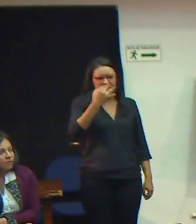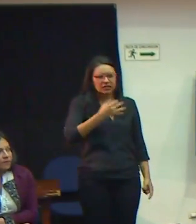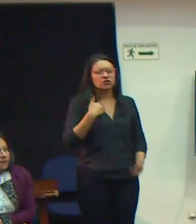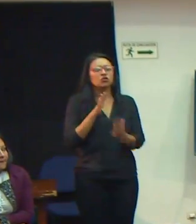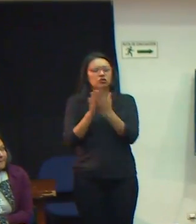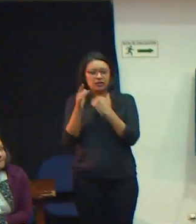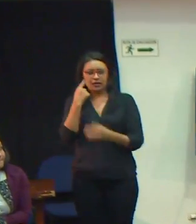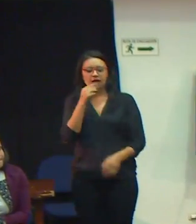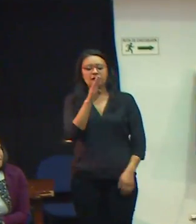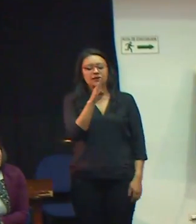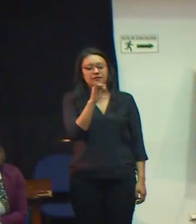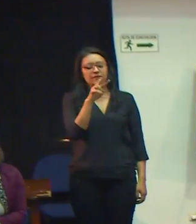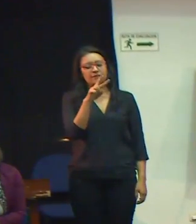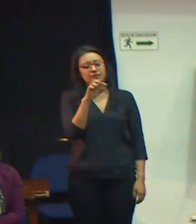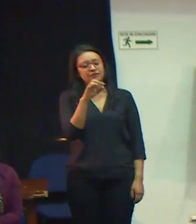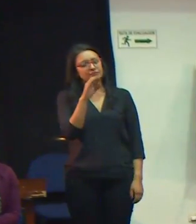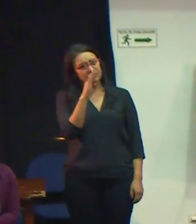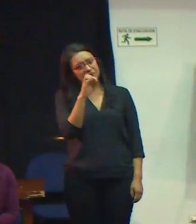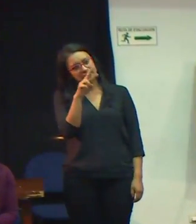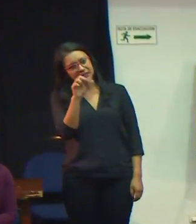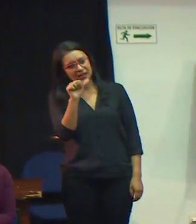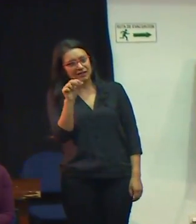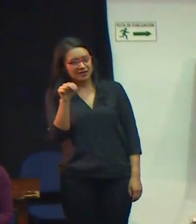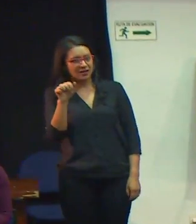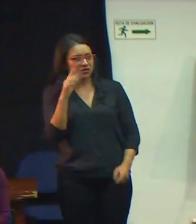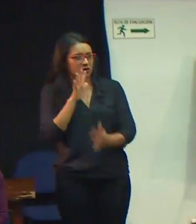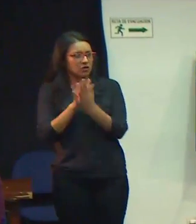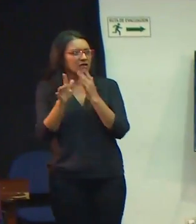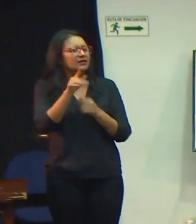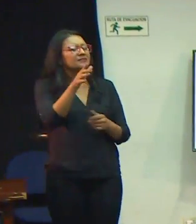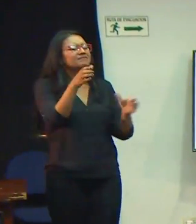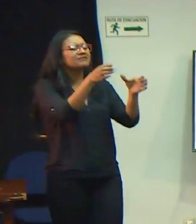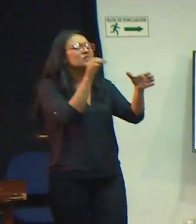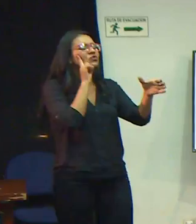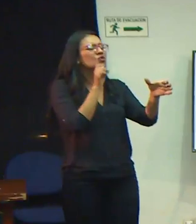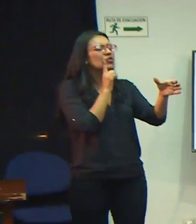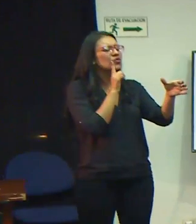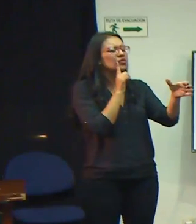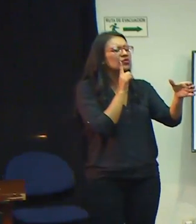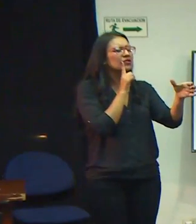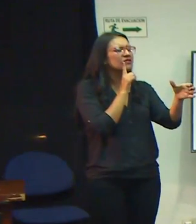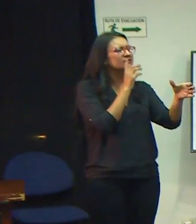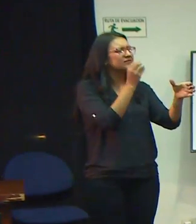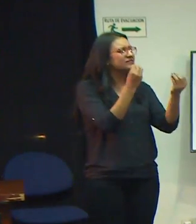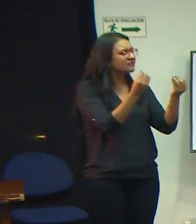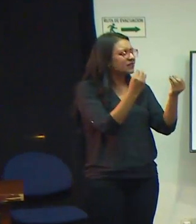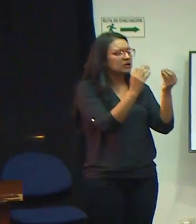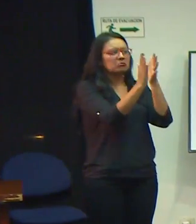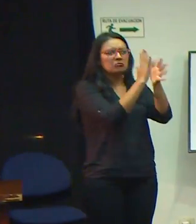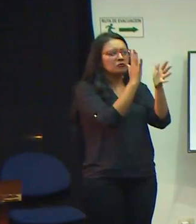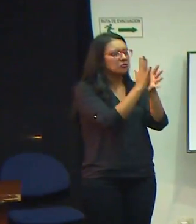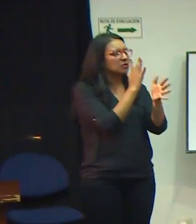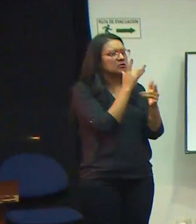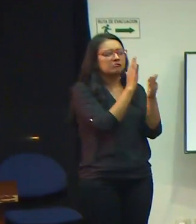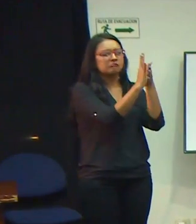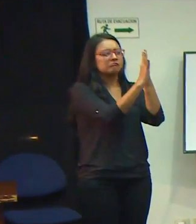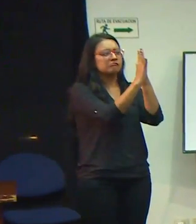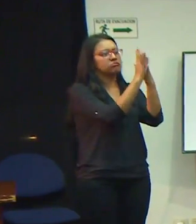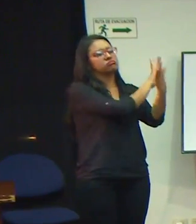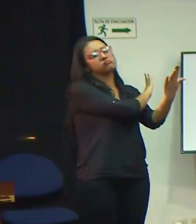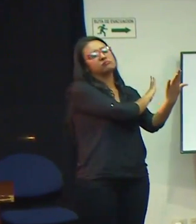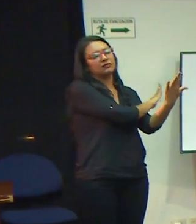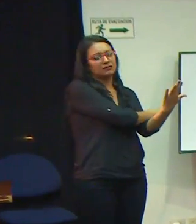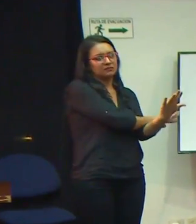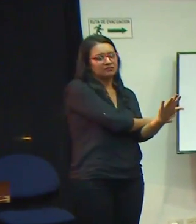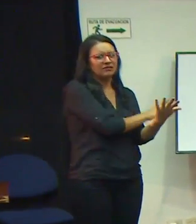comenté a Viviana informalmente y es que a las personas sordas mucha información no les llega.